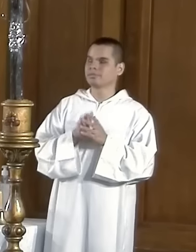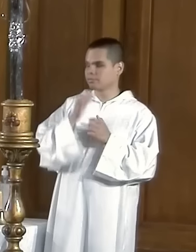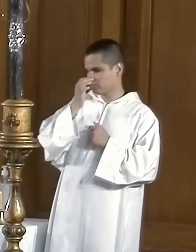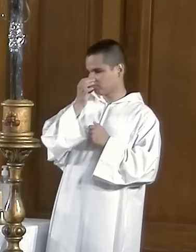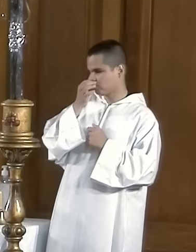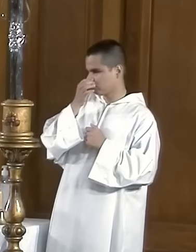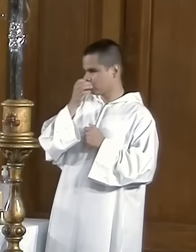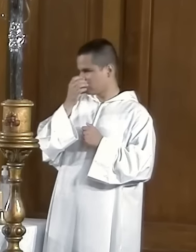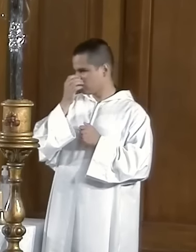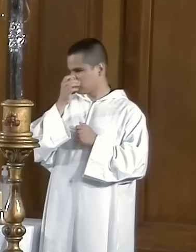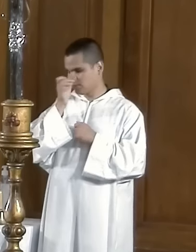paz.